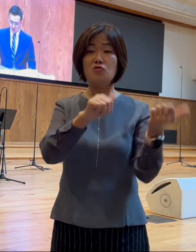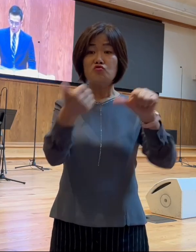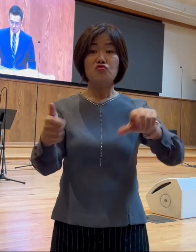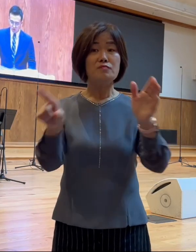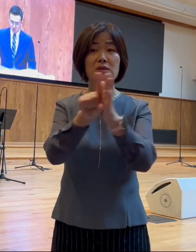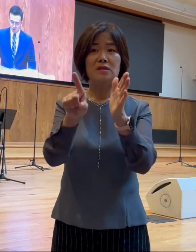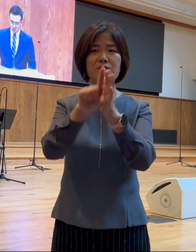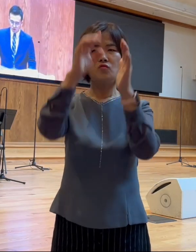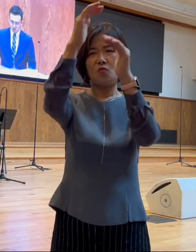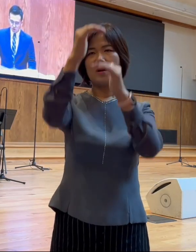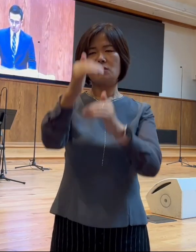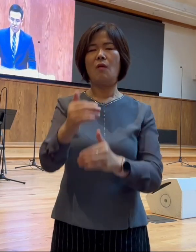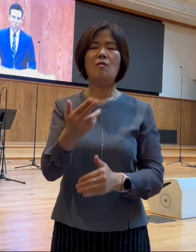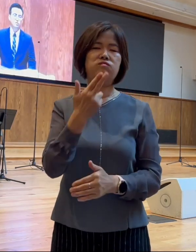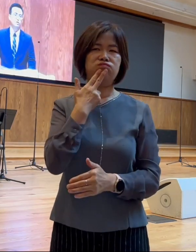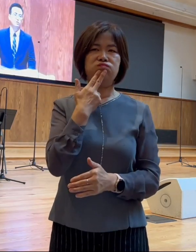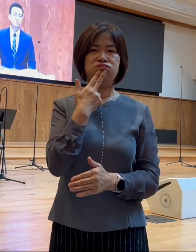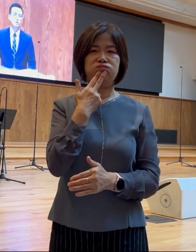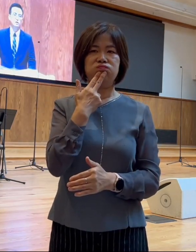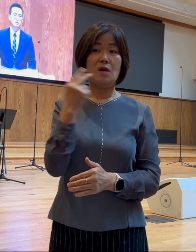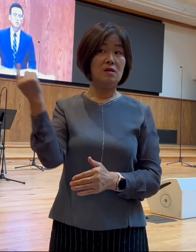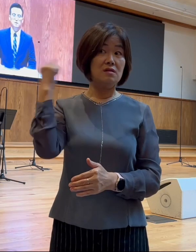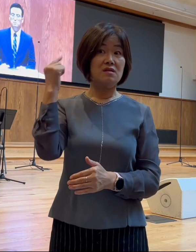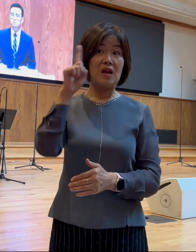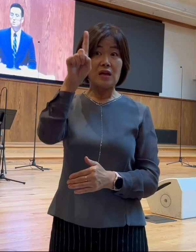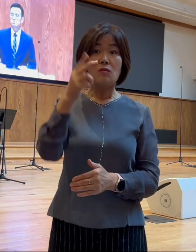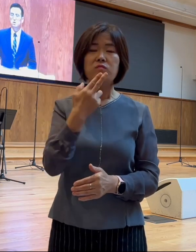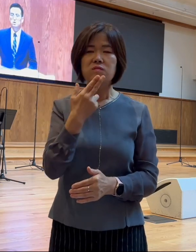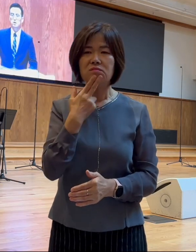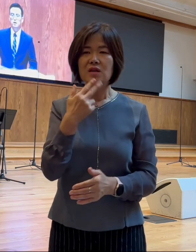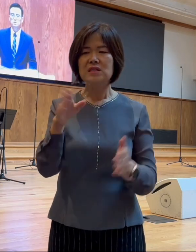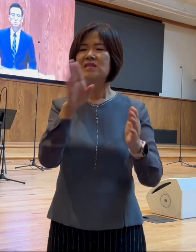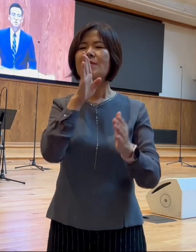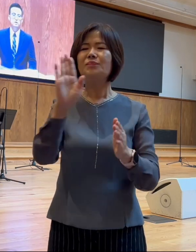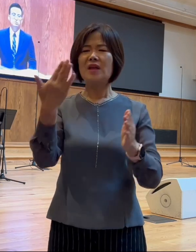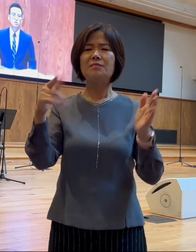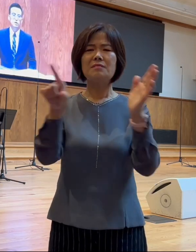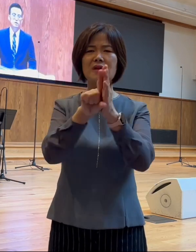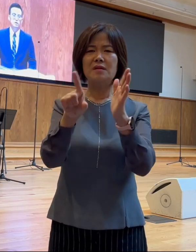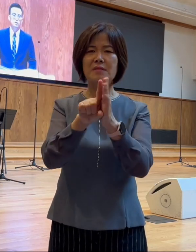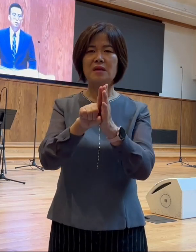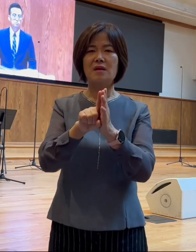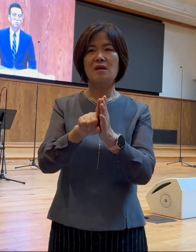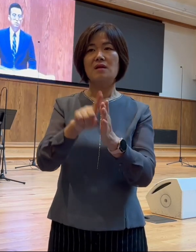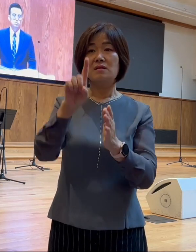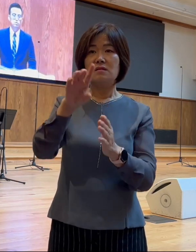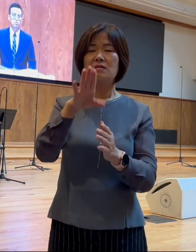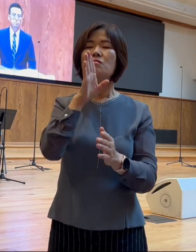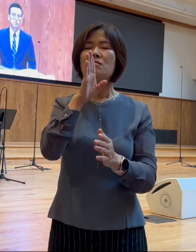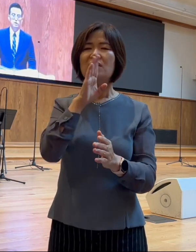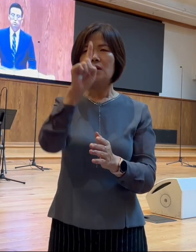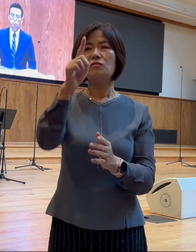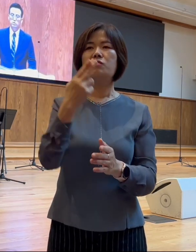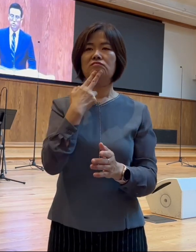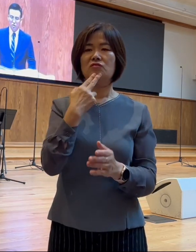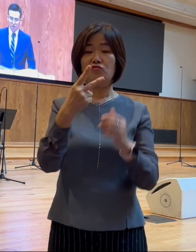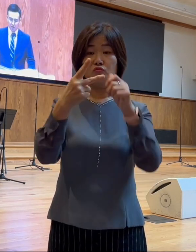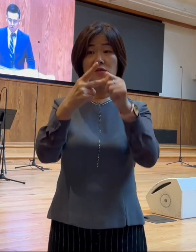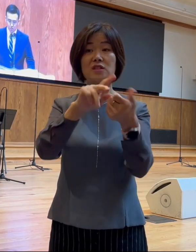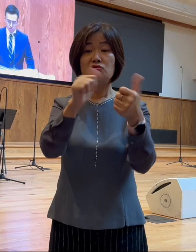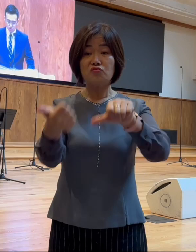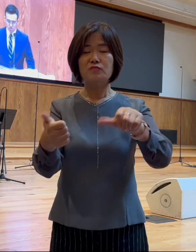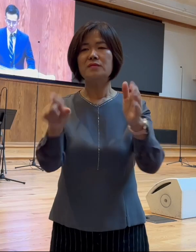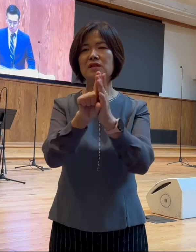모든 과정이 사실 없었던 거예요. 그러니까 참된 믿음 자체가 존재할 수가 없는 것이죠. 두